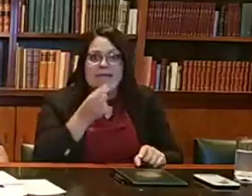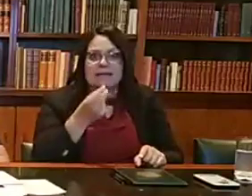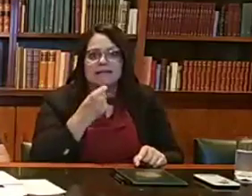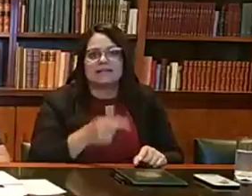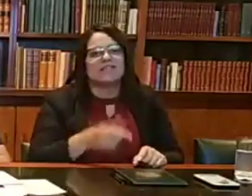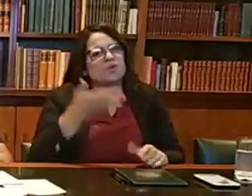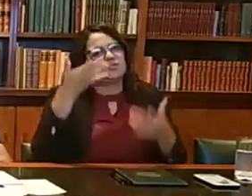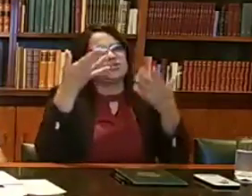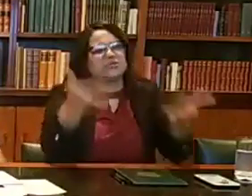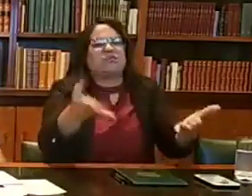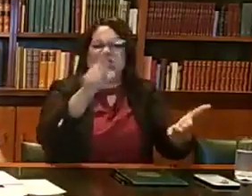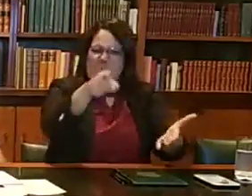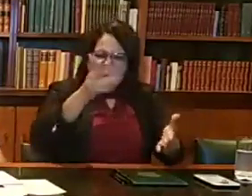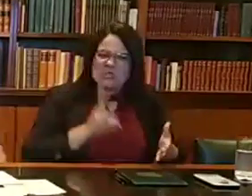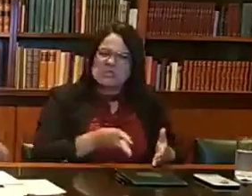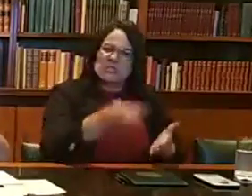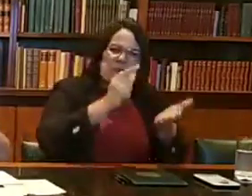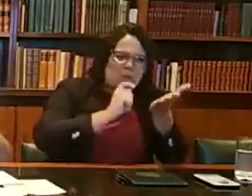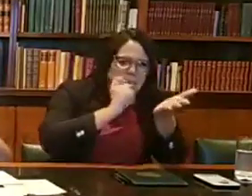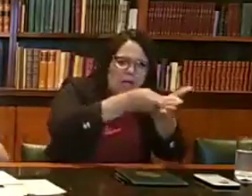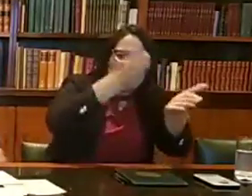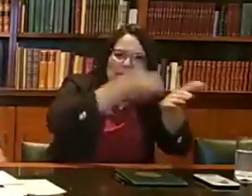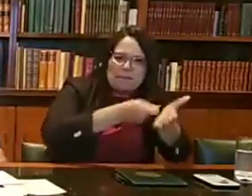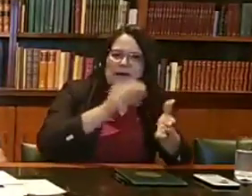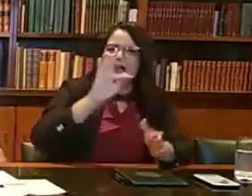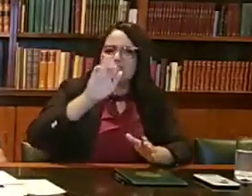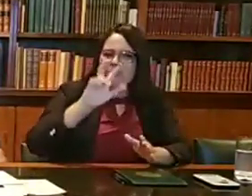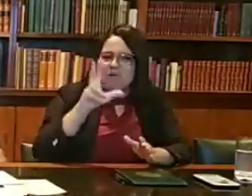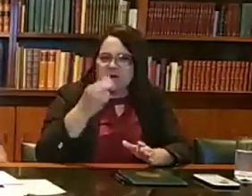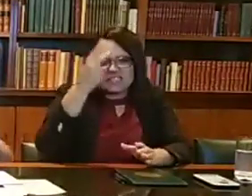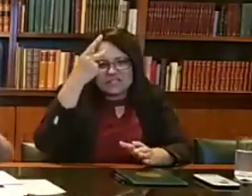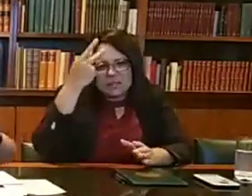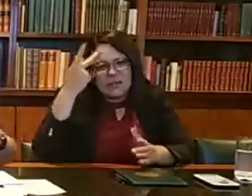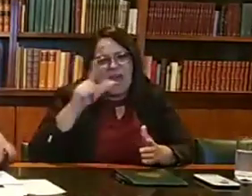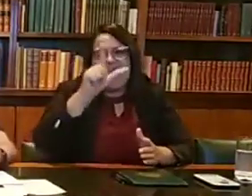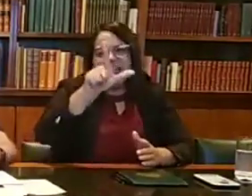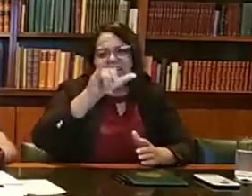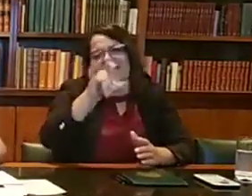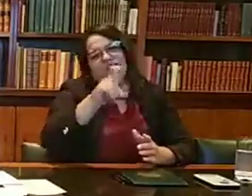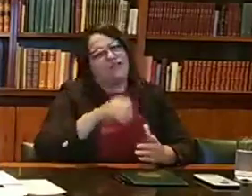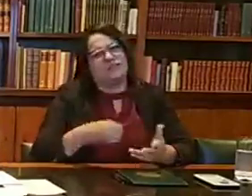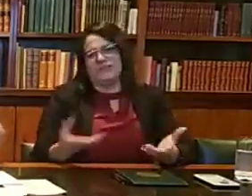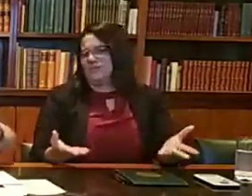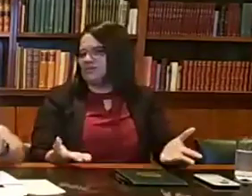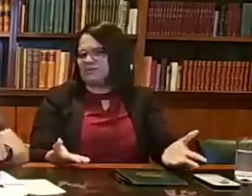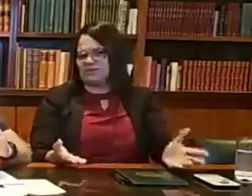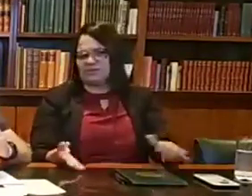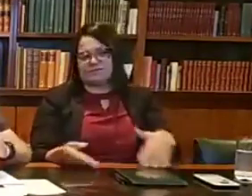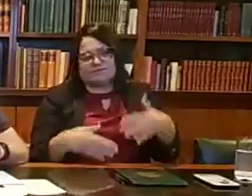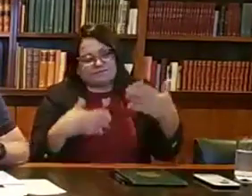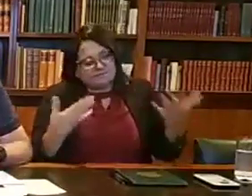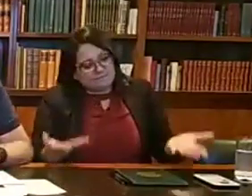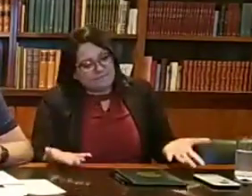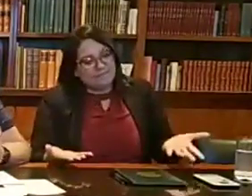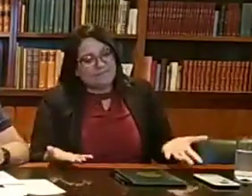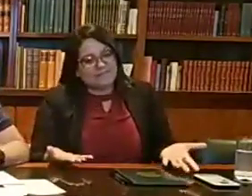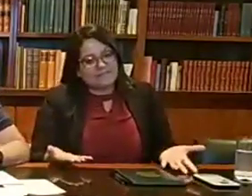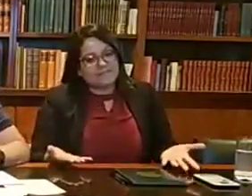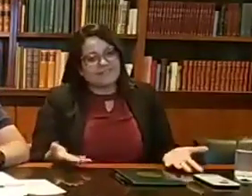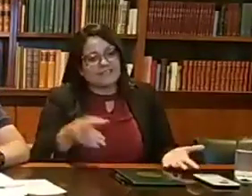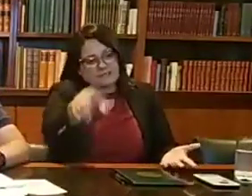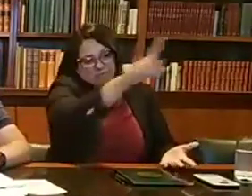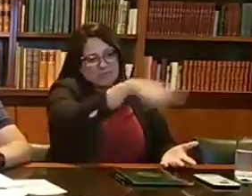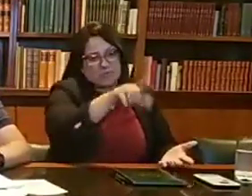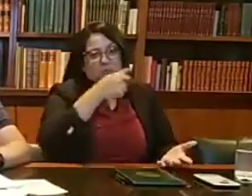nesse lixo chamado Folha de São Paulo. É impressionante, tá certo? Então, não tem espírito de humor esportivo,